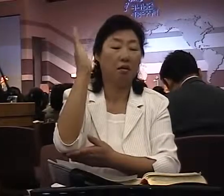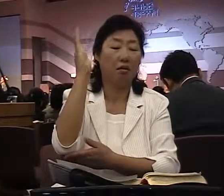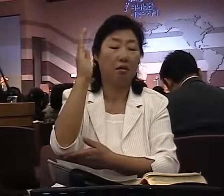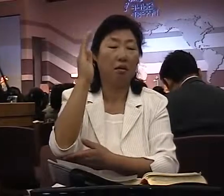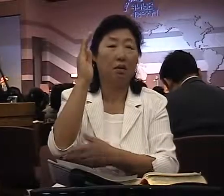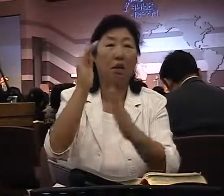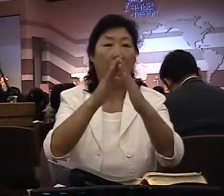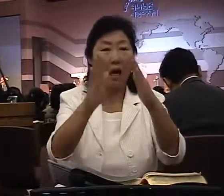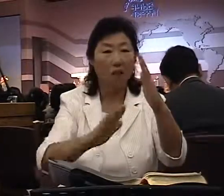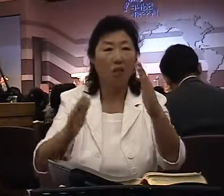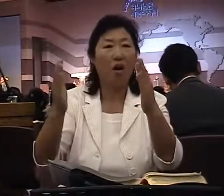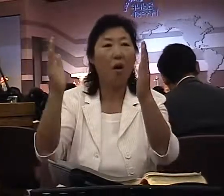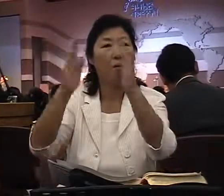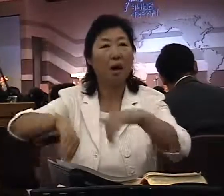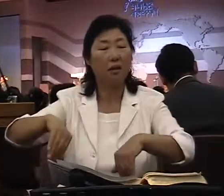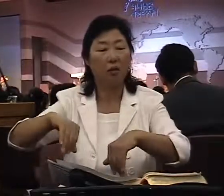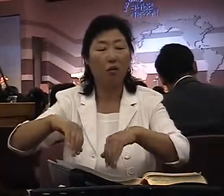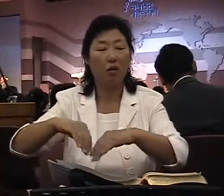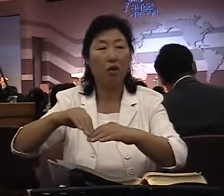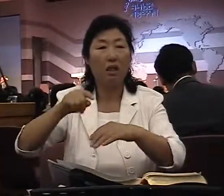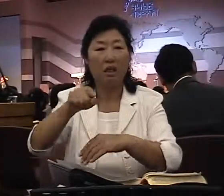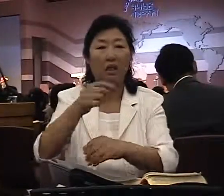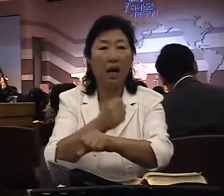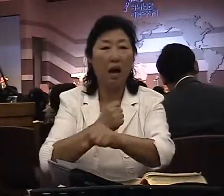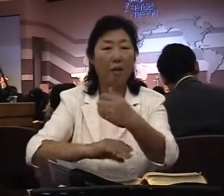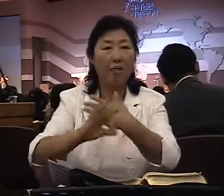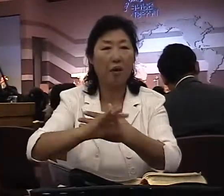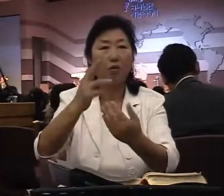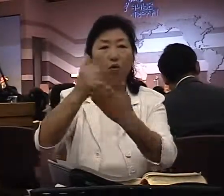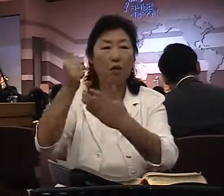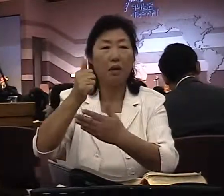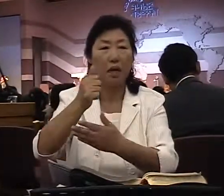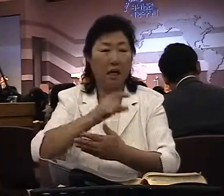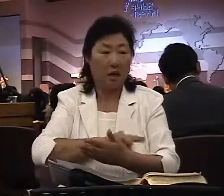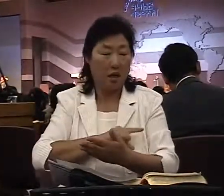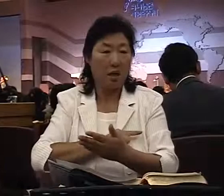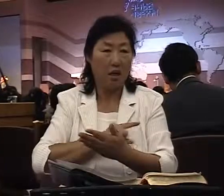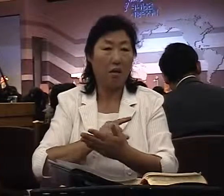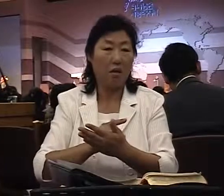것을 알고, 이것을 하면 주님의 이름이 먹칠당하는 것을 아는데도 해요. 이성을 잃어버립니다.